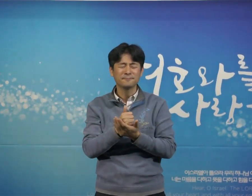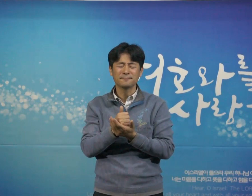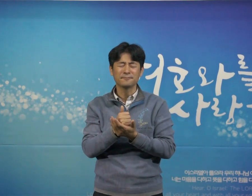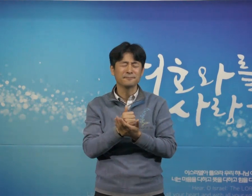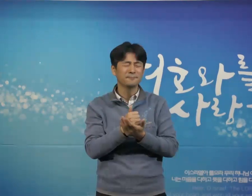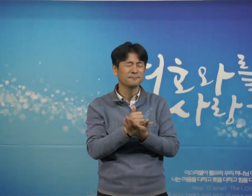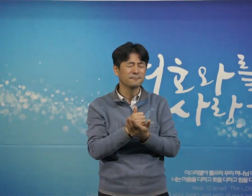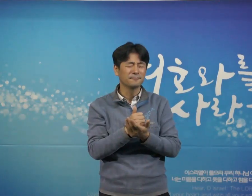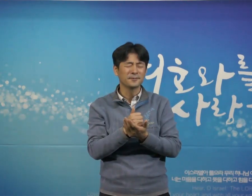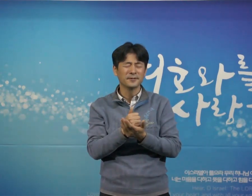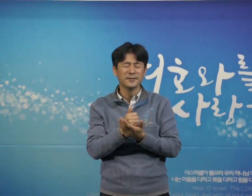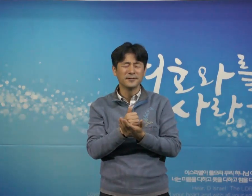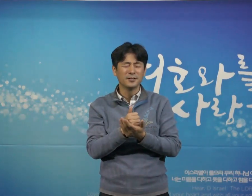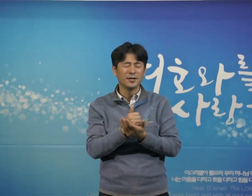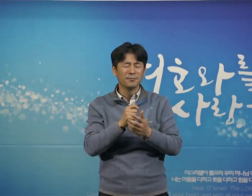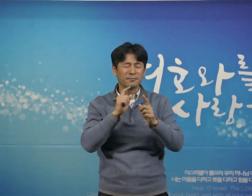아버지 하나님,